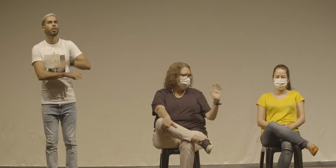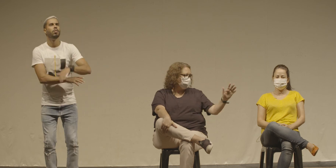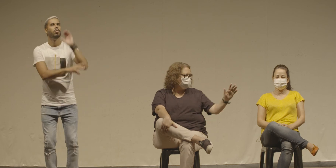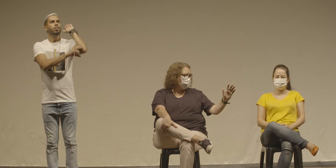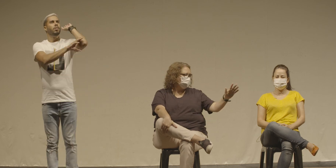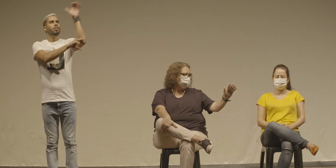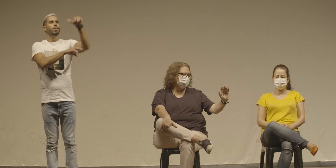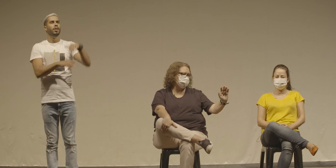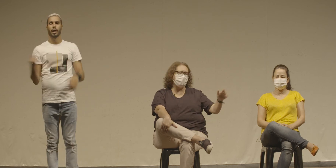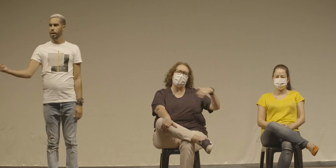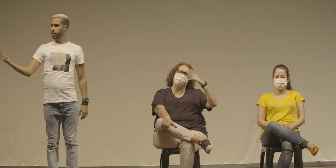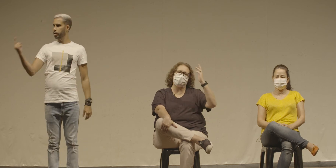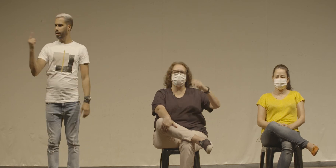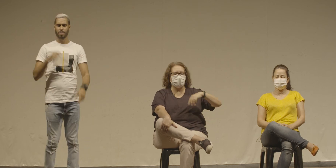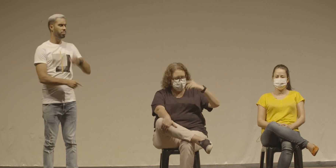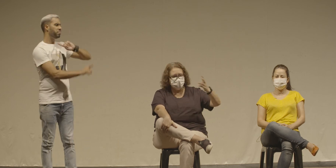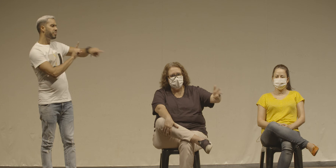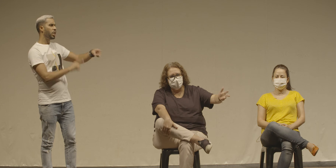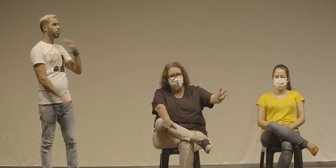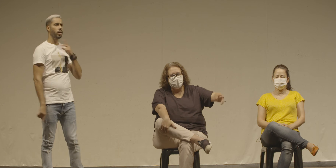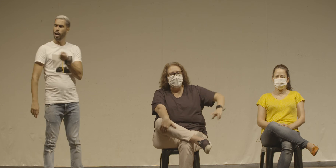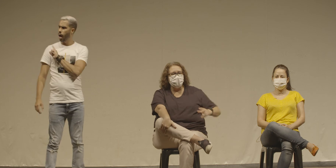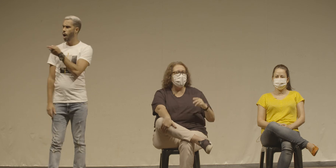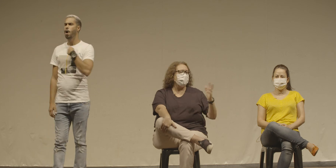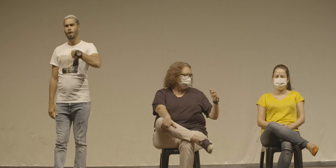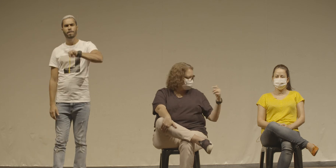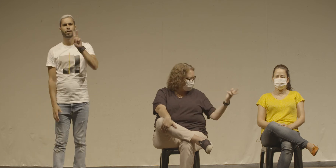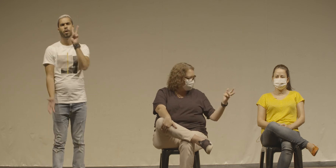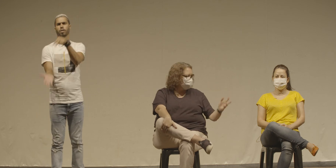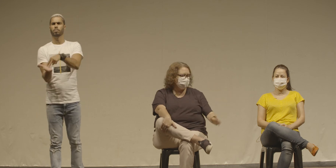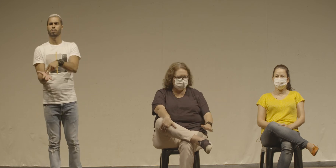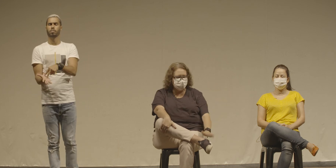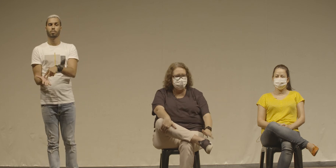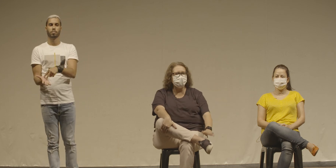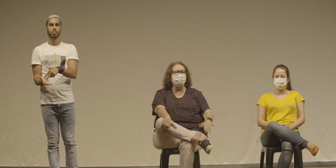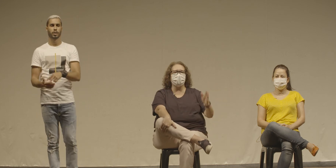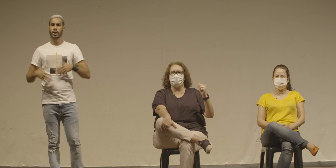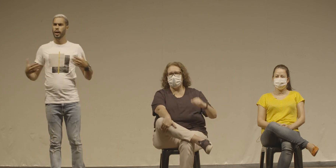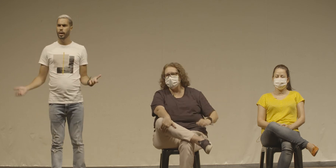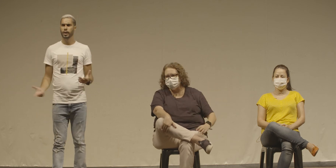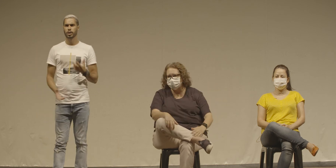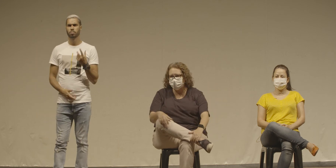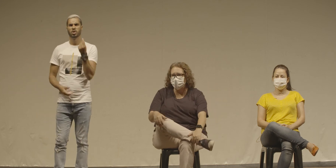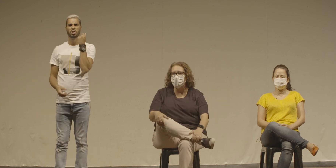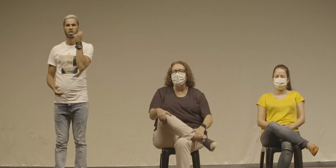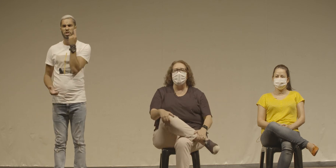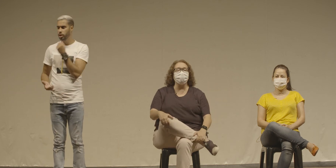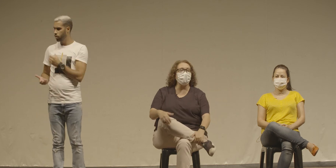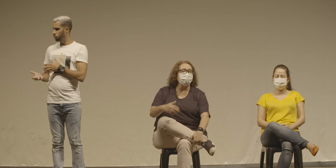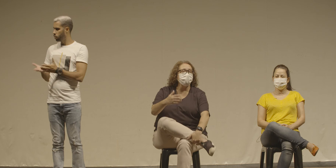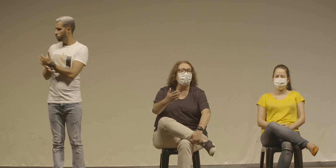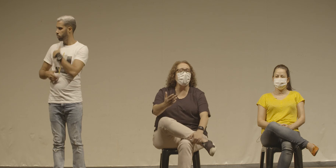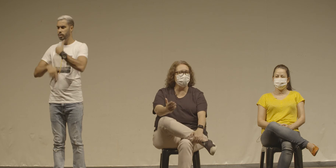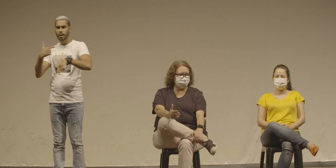aí chegava alguém e falava que não podia jogar, não posso jogar, eu vou jogar. E aí elas compravam, arrumavam dinheiro para comprar o tênis para jogar,